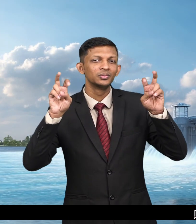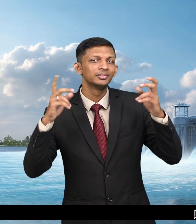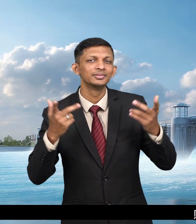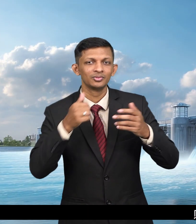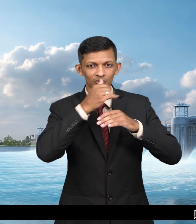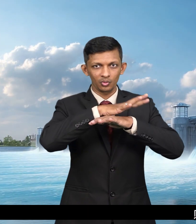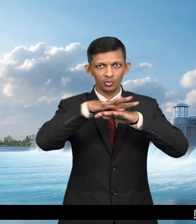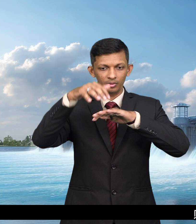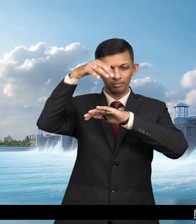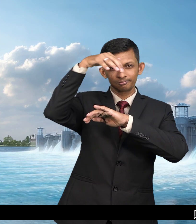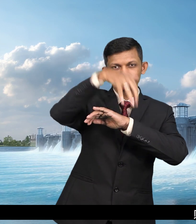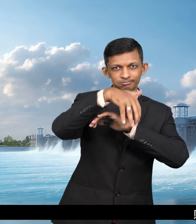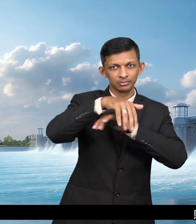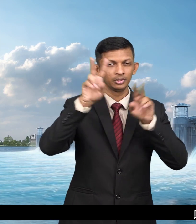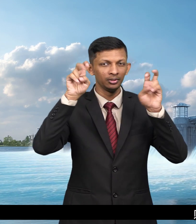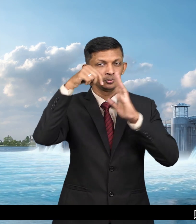நீர் அணை